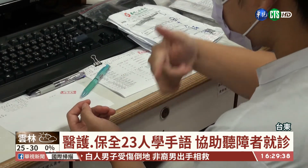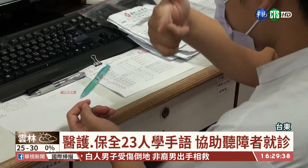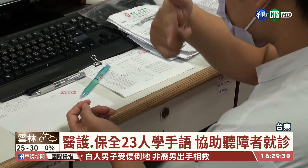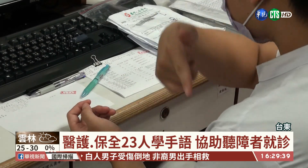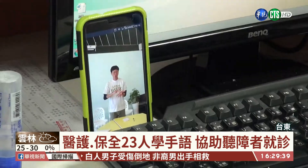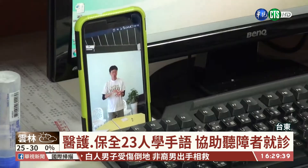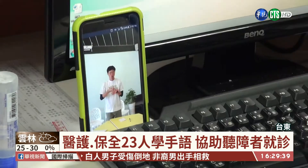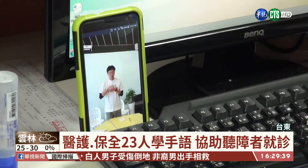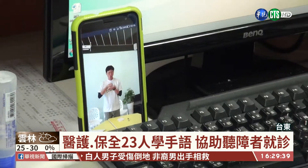忆。